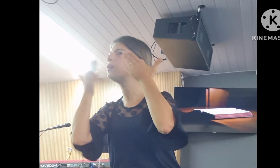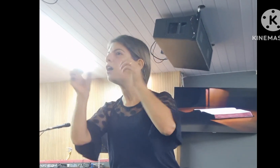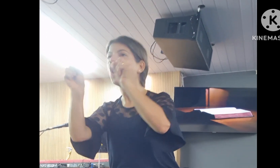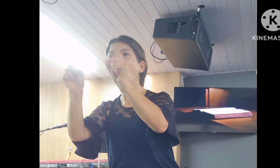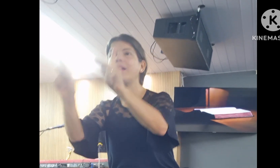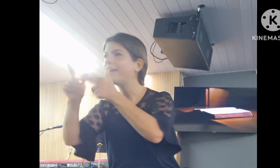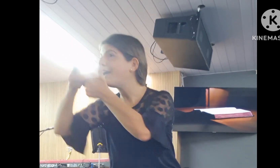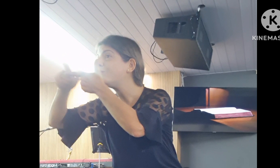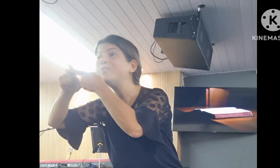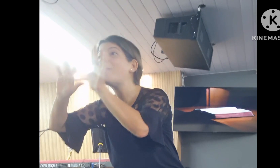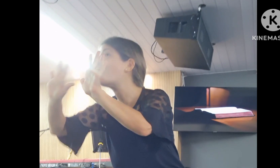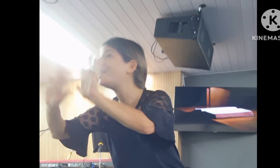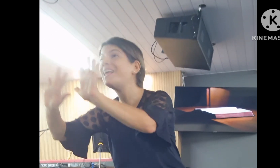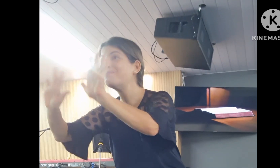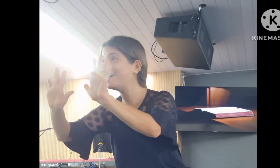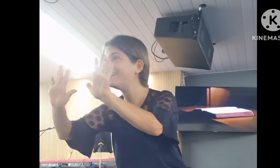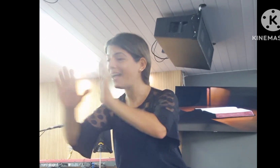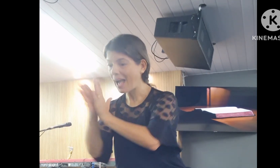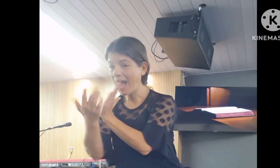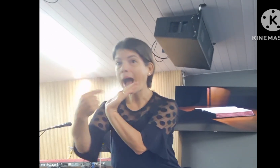Mas a palavra de Deus garante para você